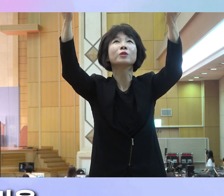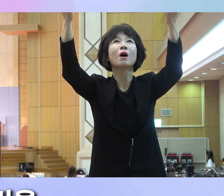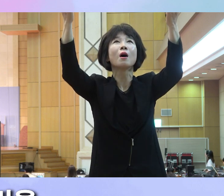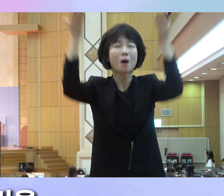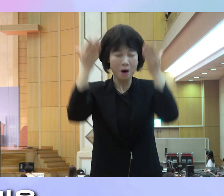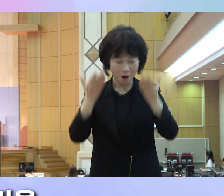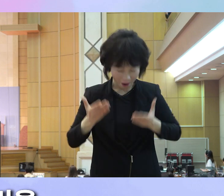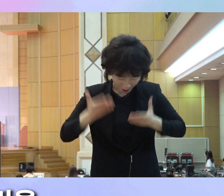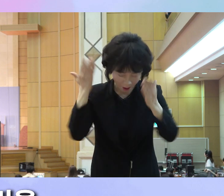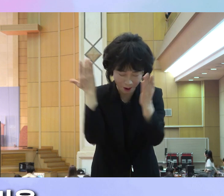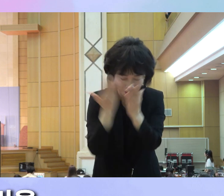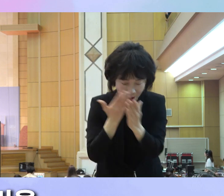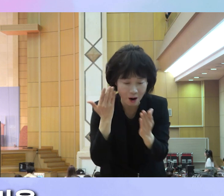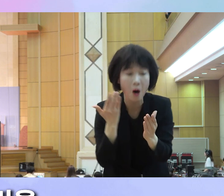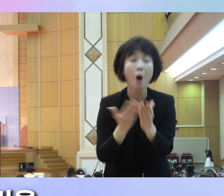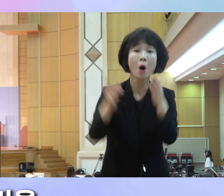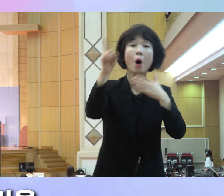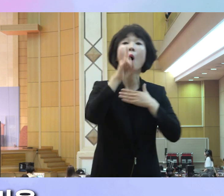주소서.